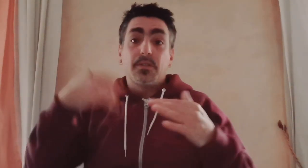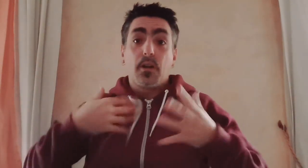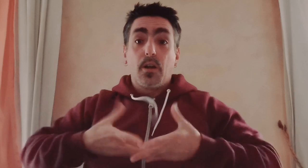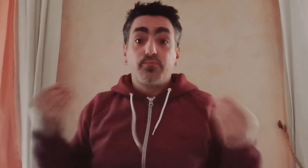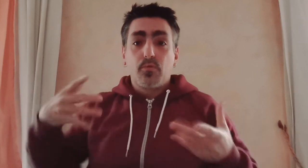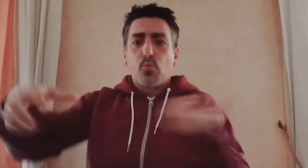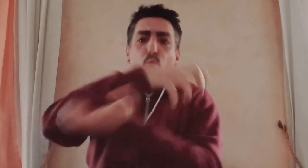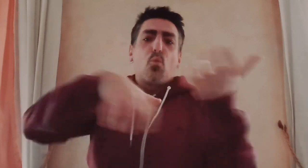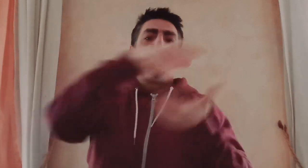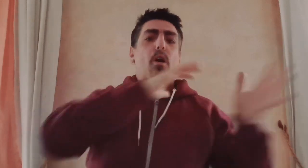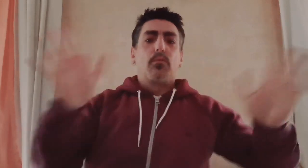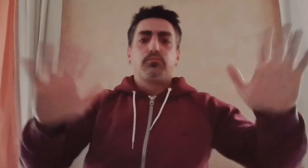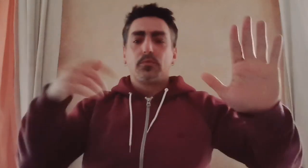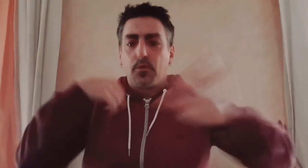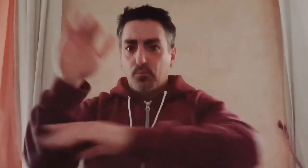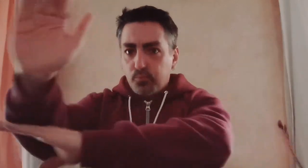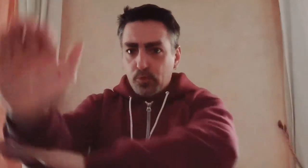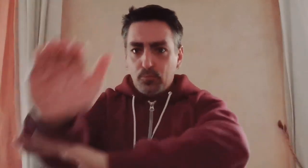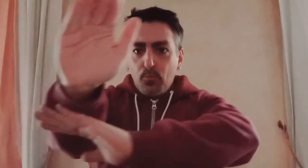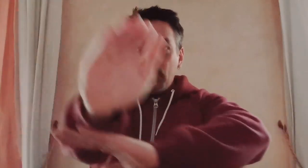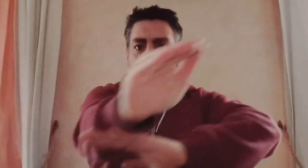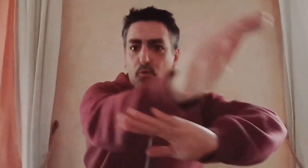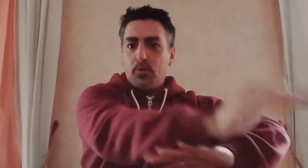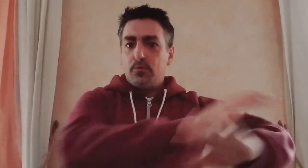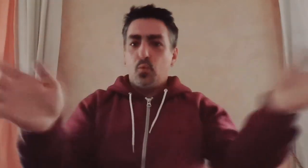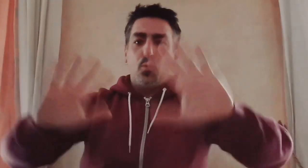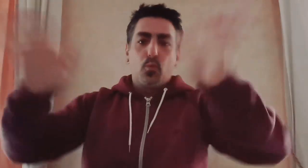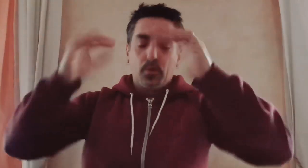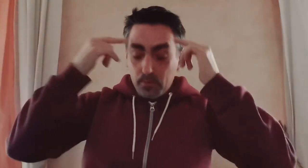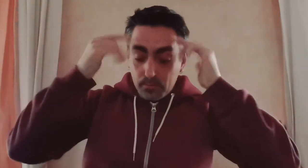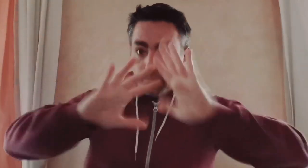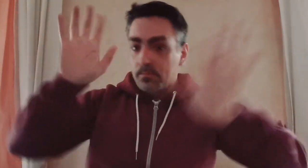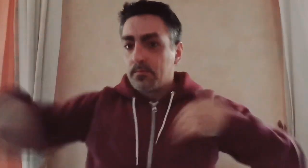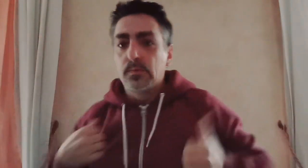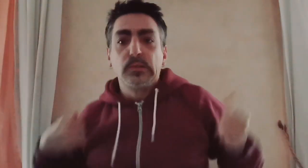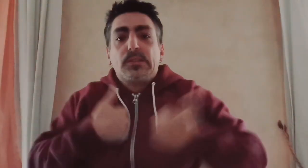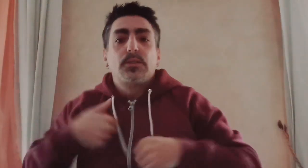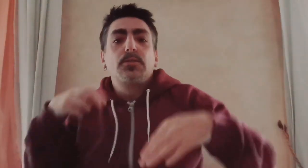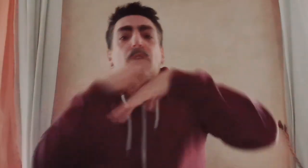Cette technologie minérale complète le système d'élimination des polluants antidatants.